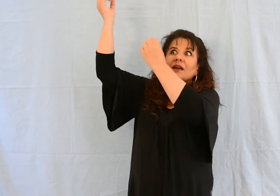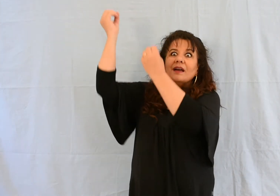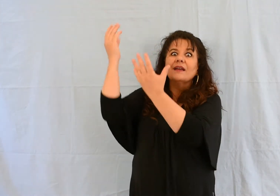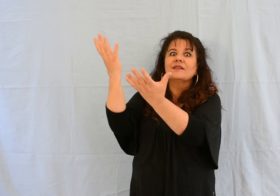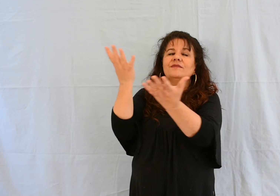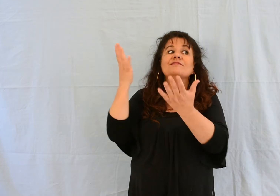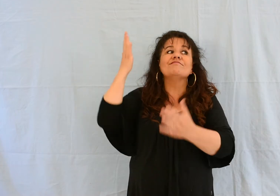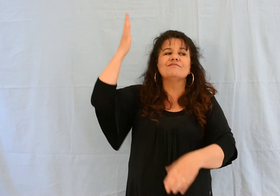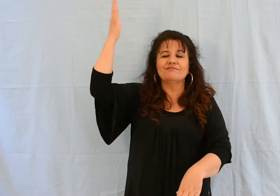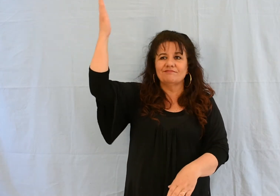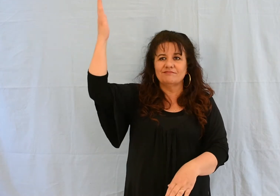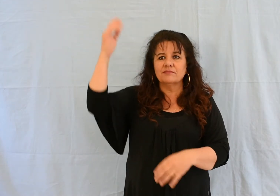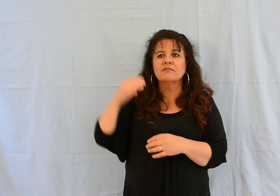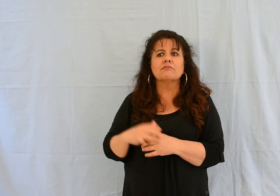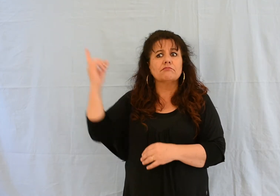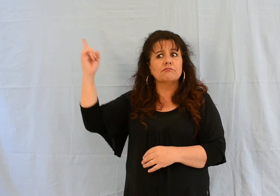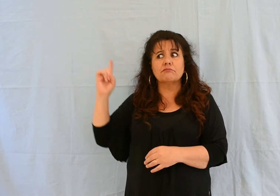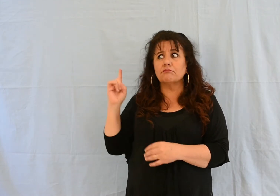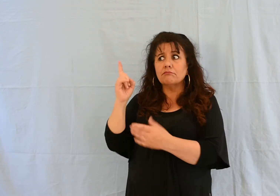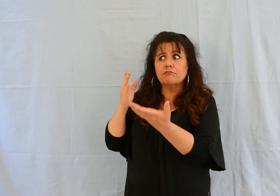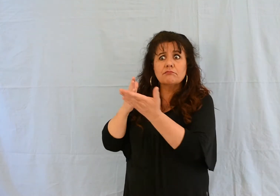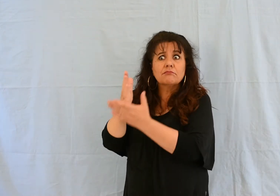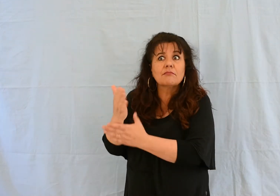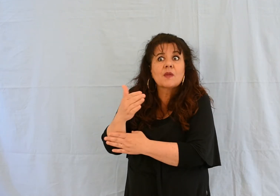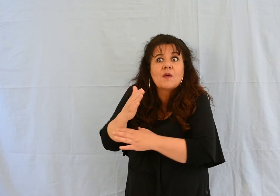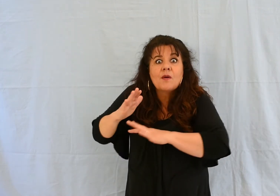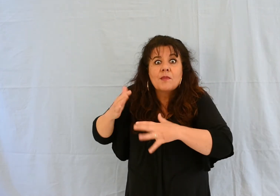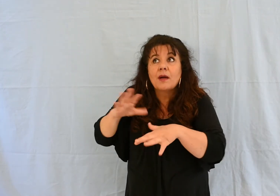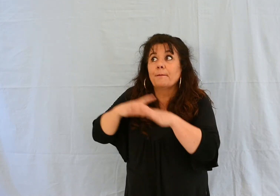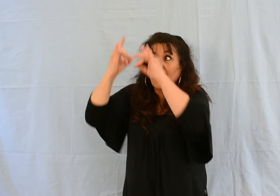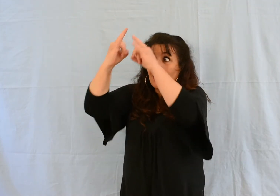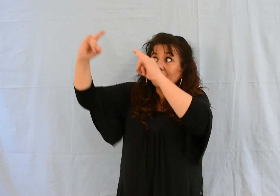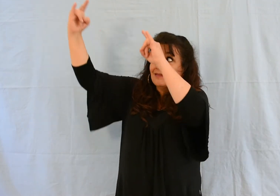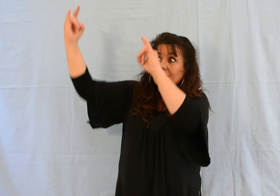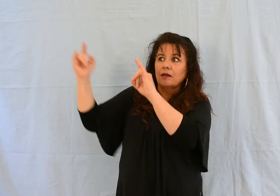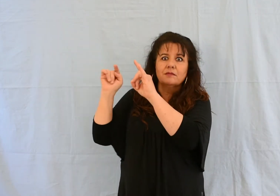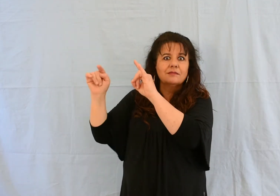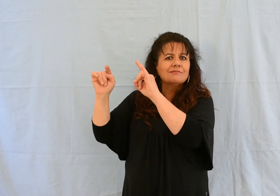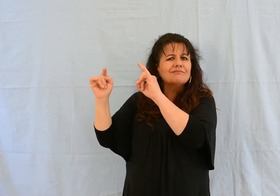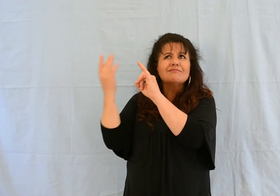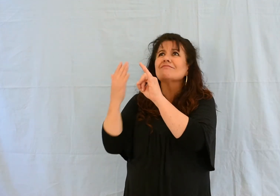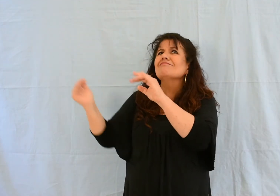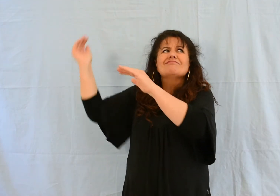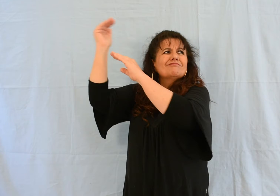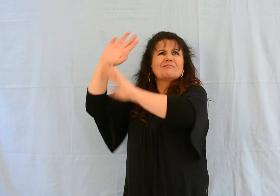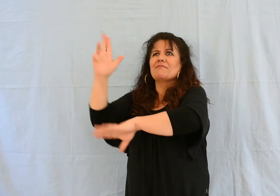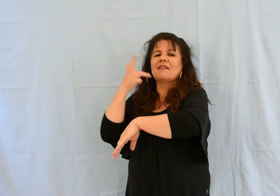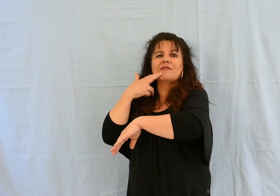Par l'attente plus grande et plus parfaite, celle qui n'est pas œuvre des mains humaines